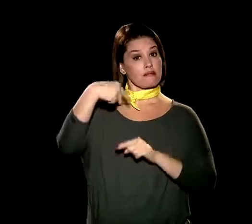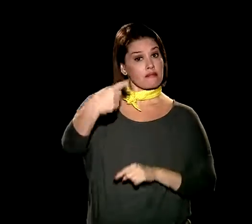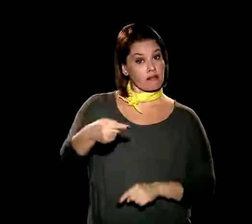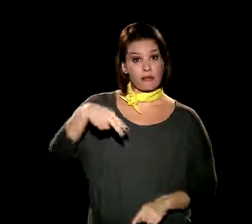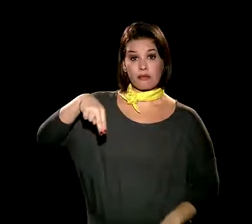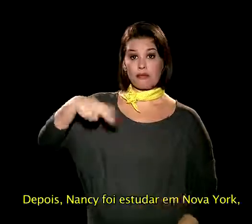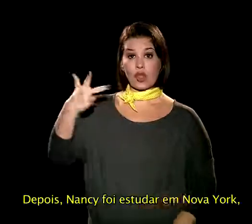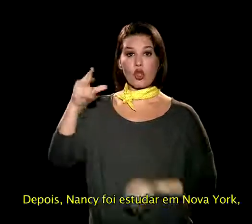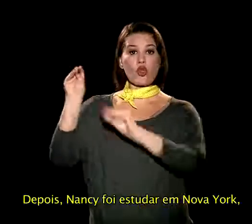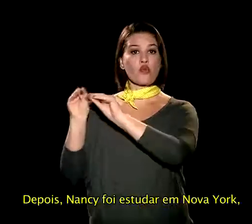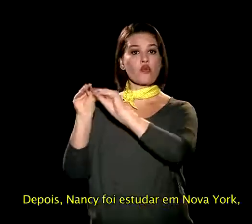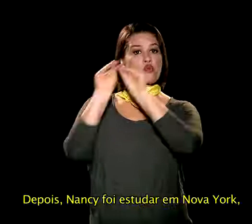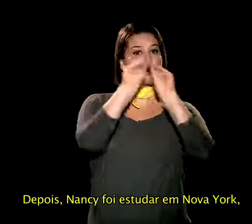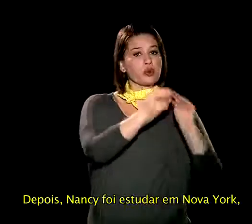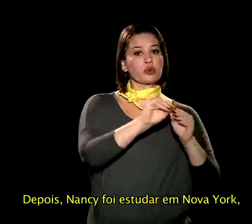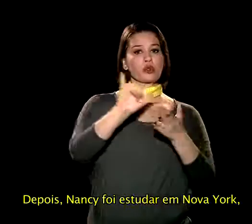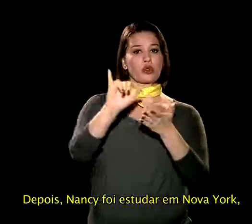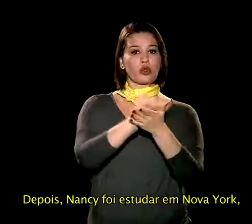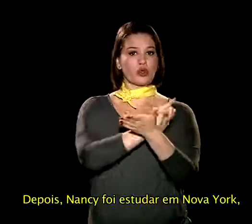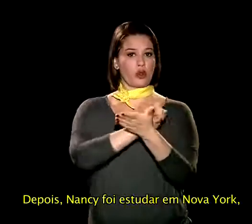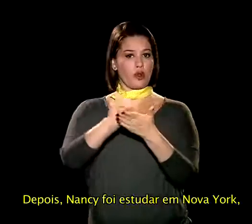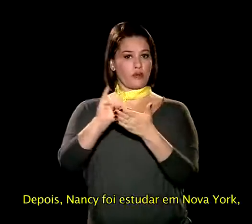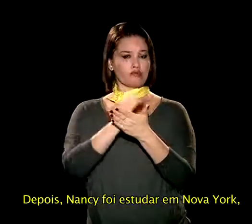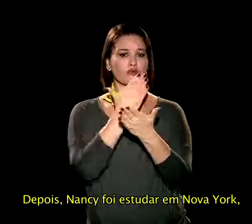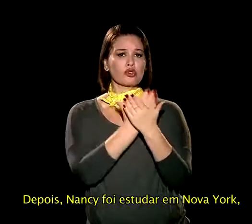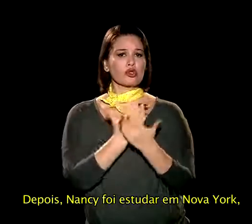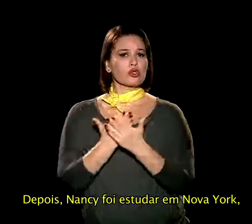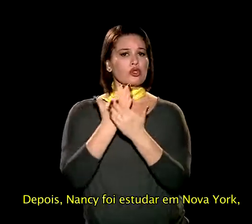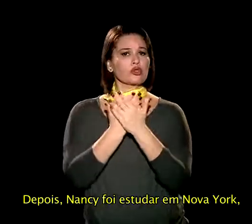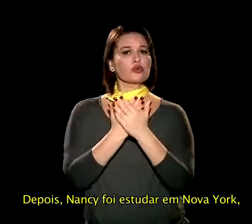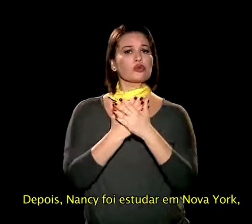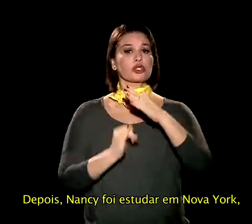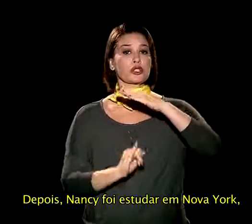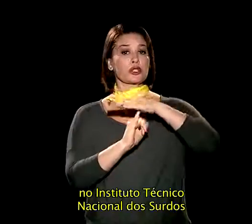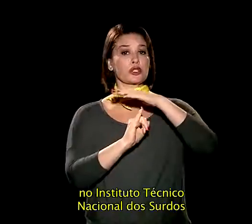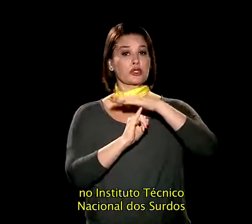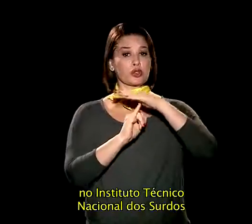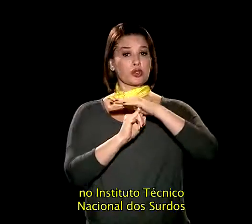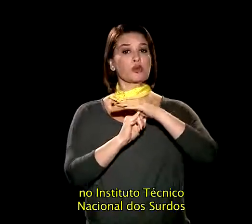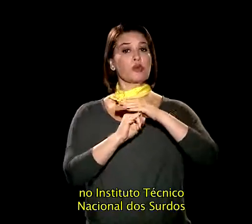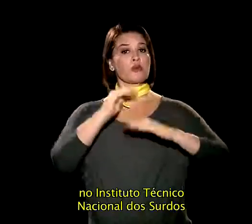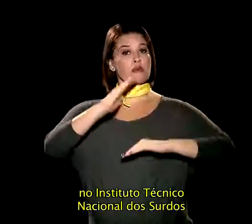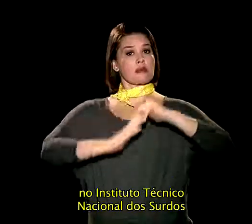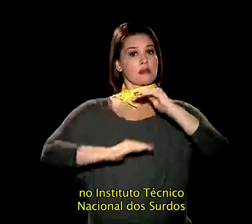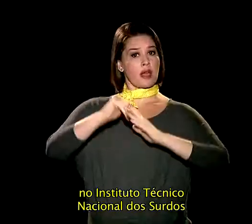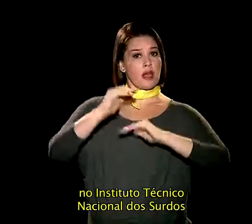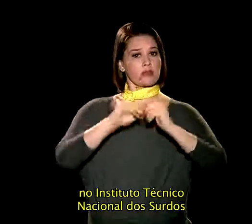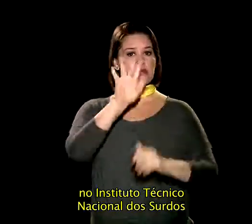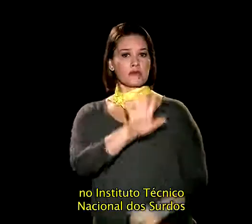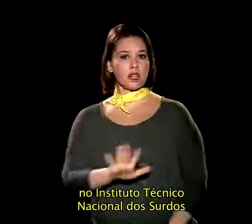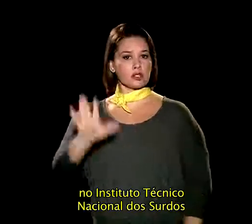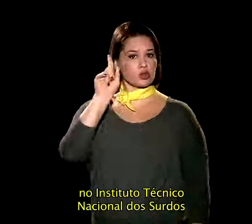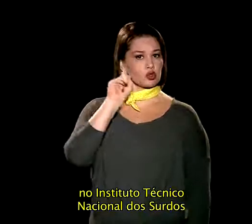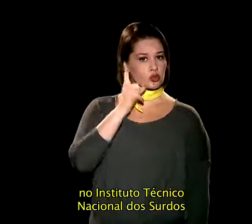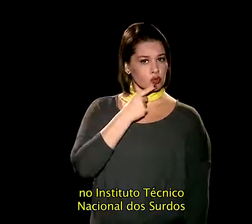Depois, Nancy foi estudar em Nova Iorque, no Instituto Técnico Nacional dos Surdos